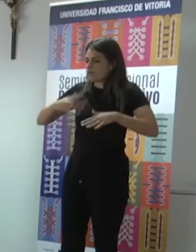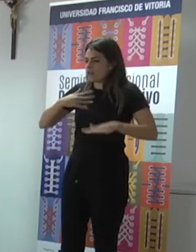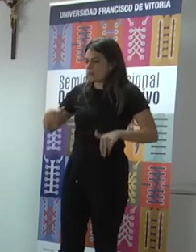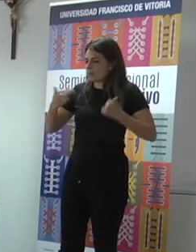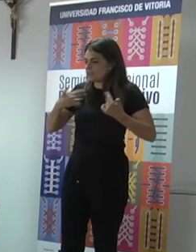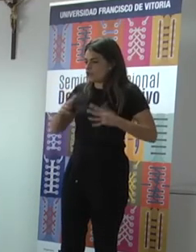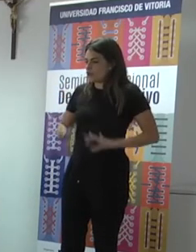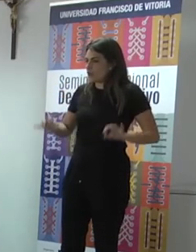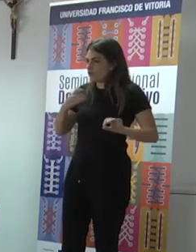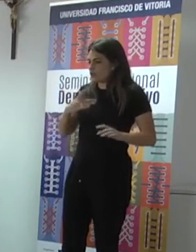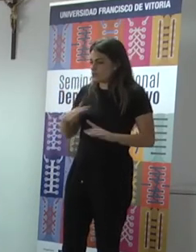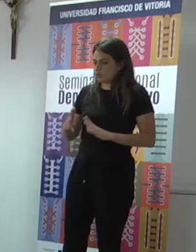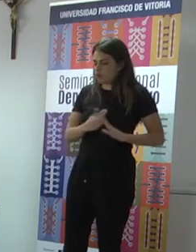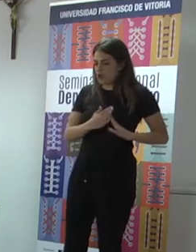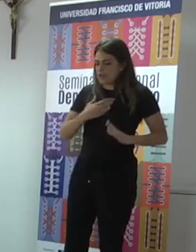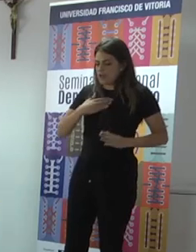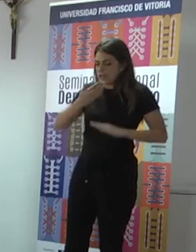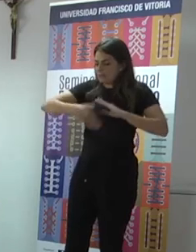puedo tener ahora.